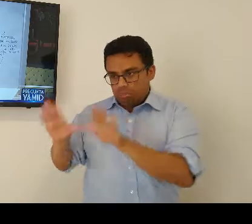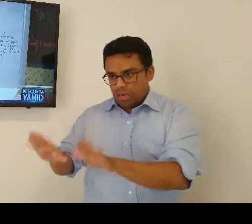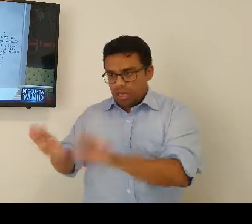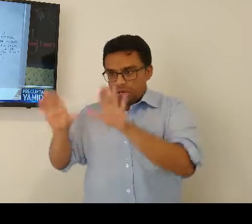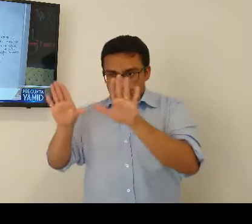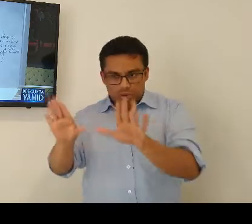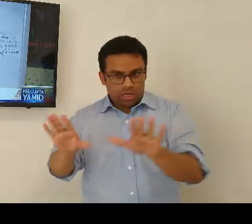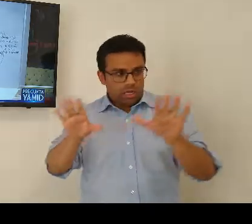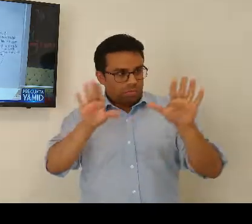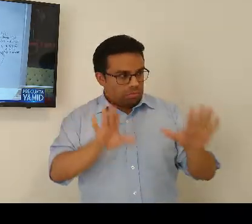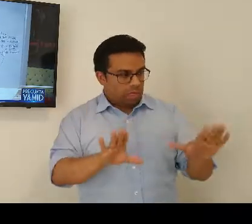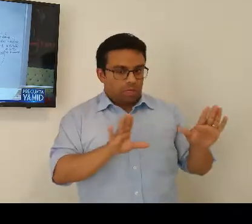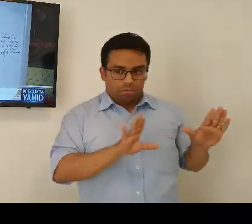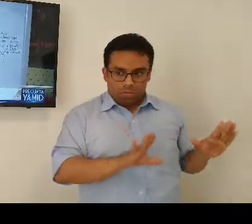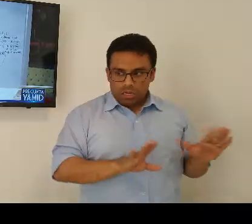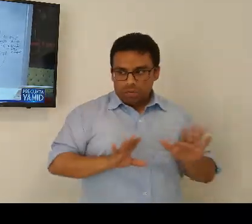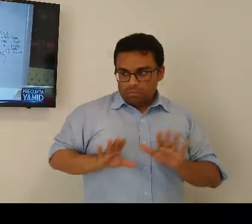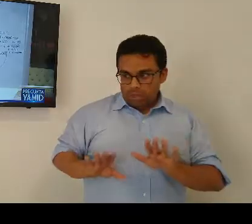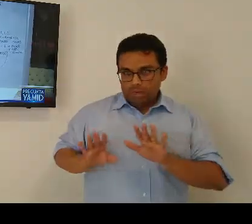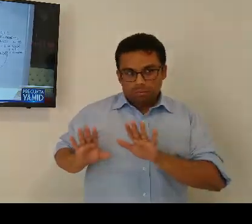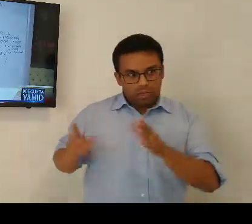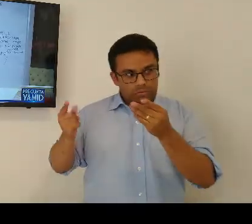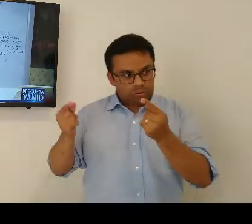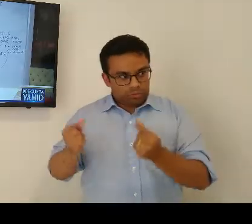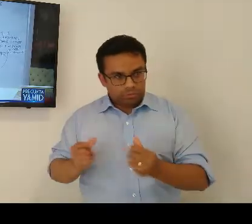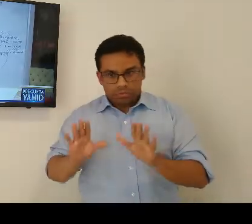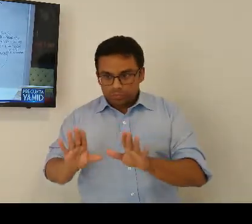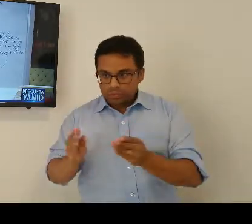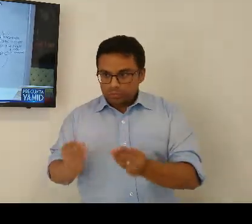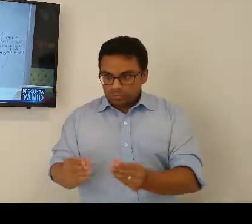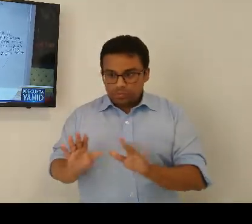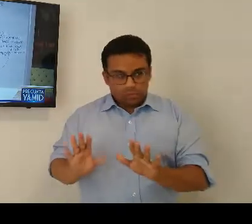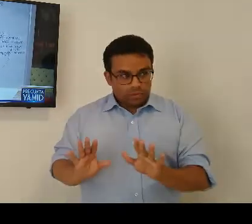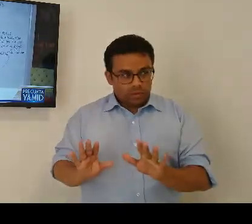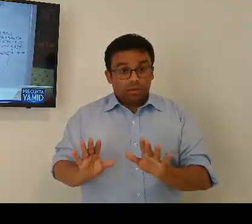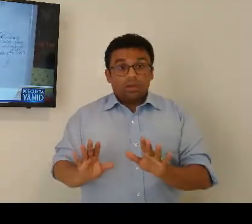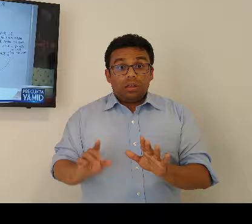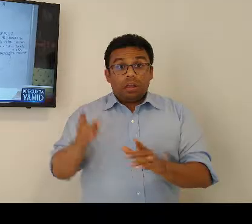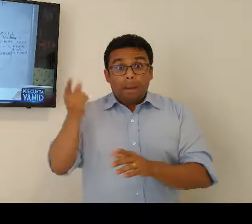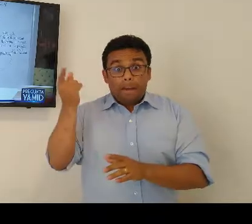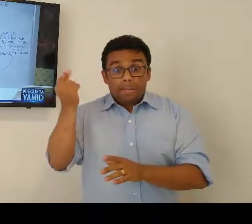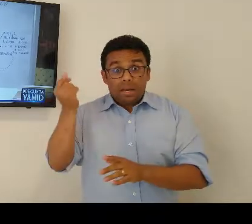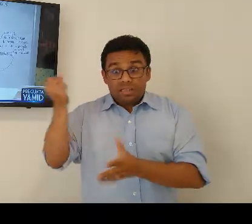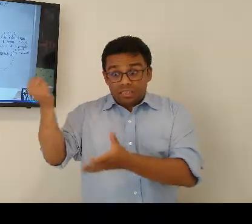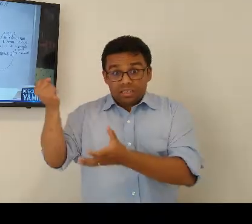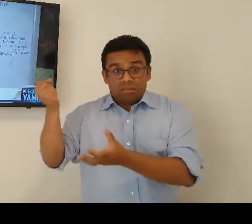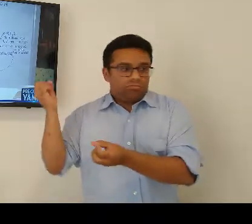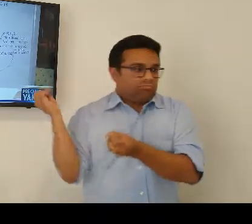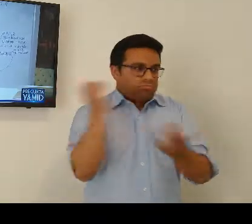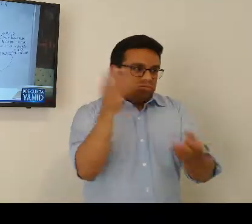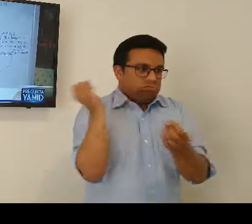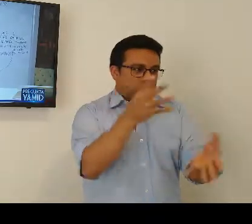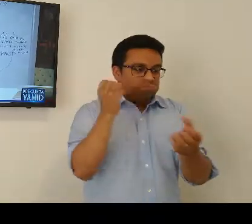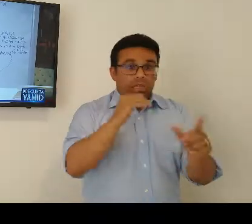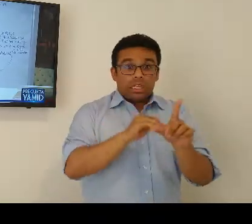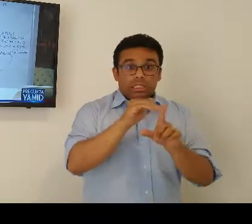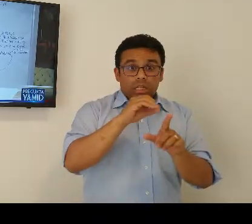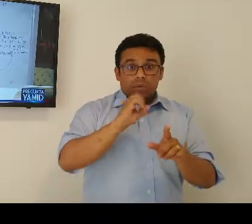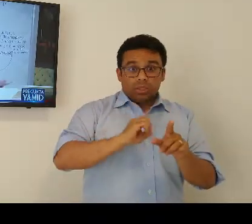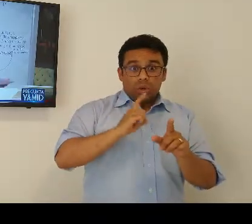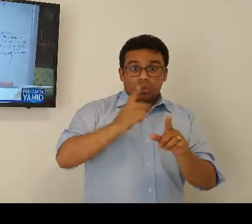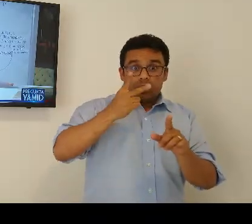es trasladarle apoyos para comida y subsistencia al estrato 0, 1 y 2, lo hacemos. Si lo que toca